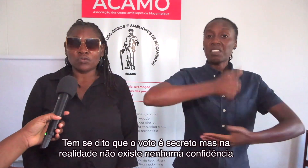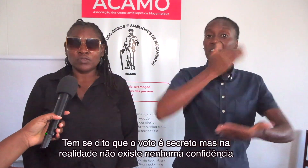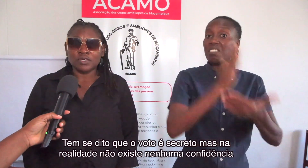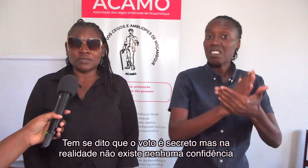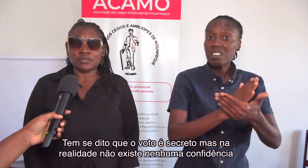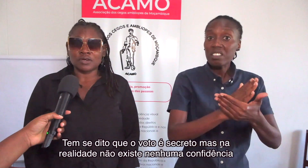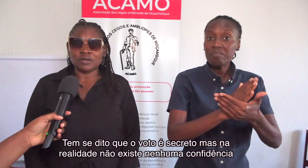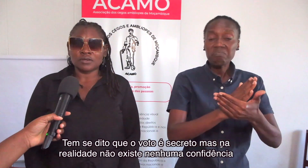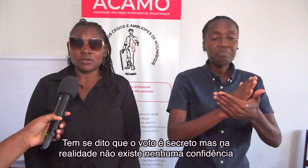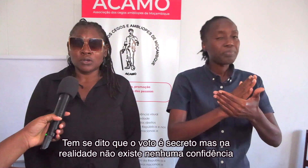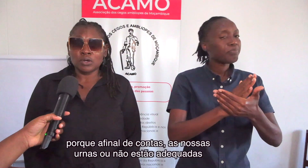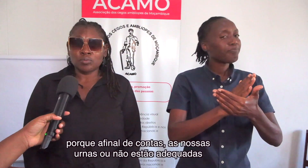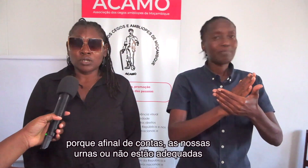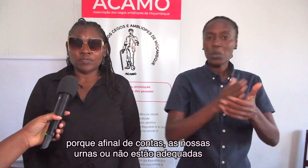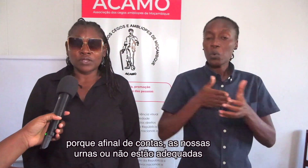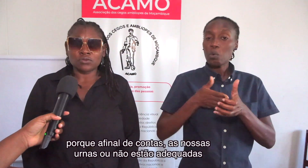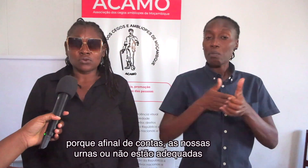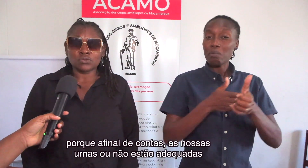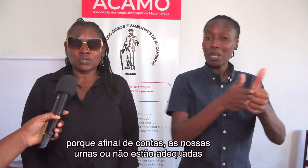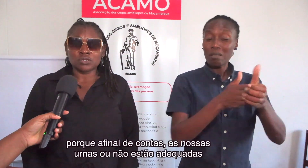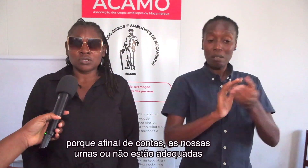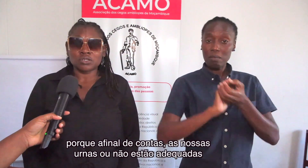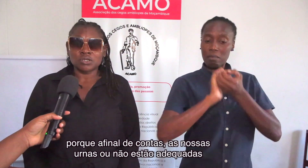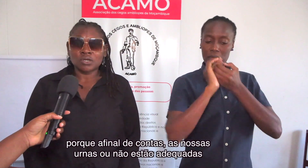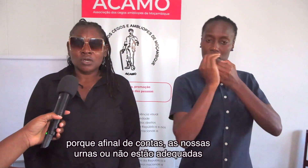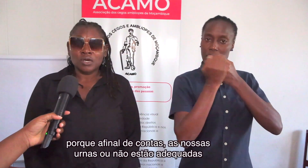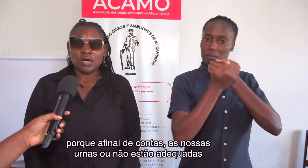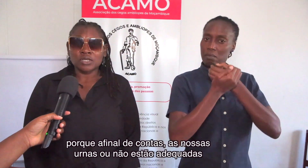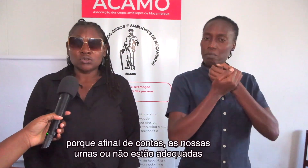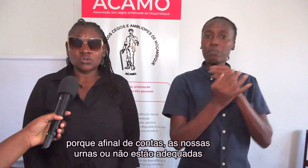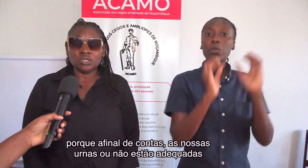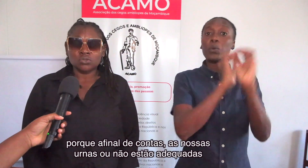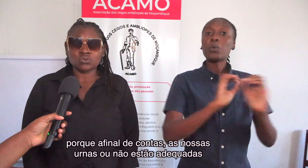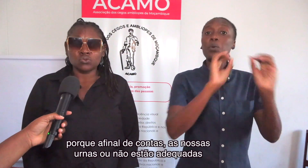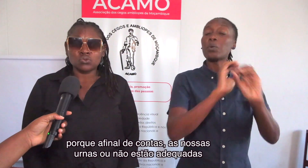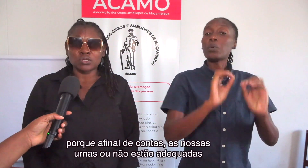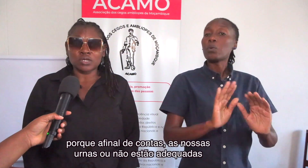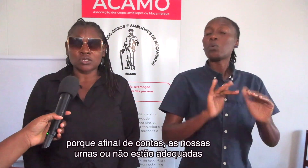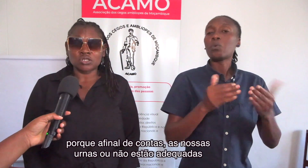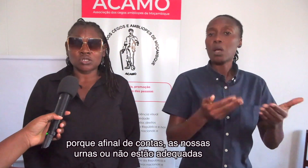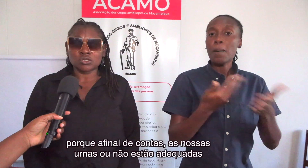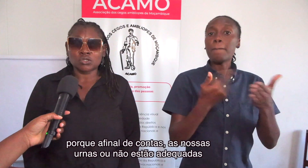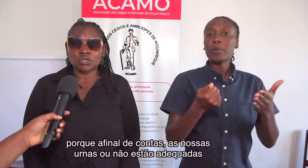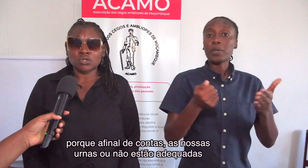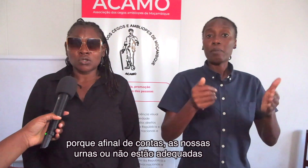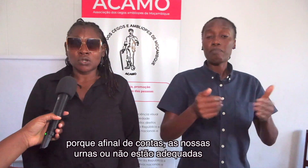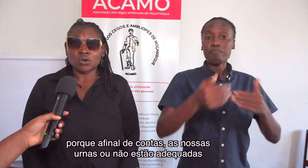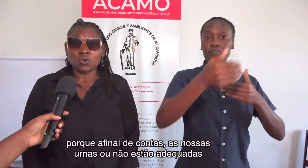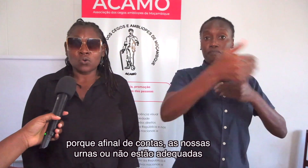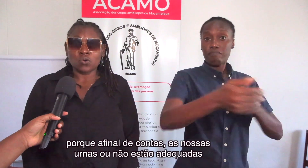confidência, porque, afinal de contas, as nossas urnas não